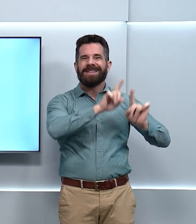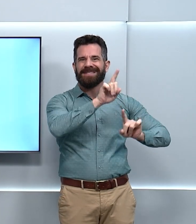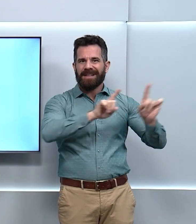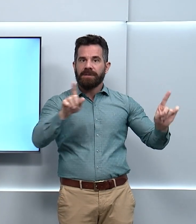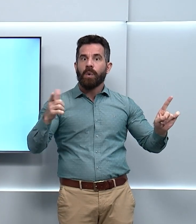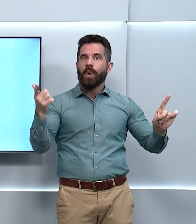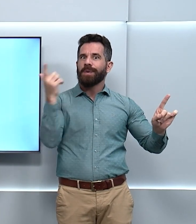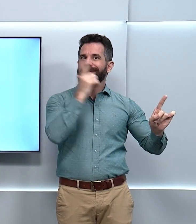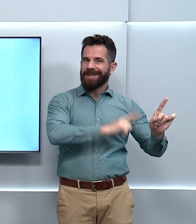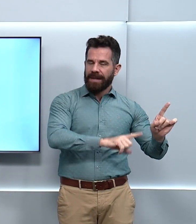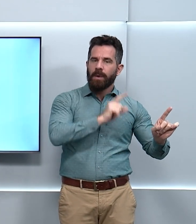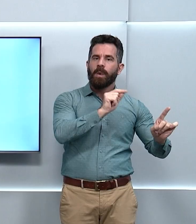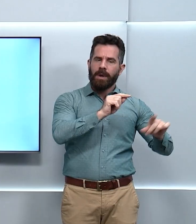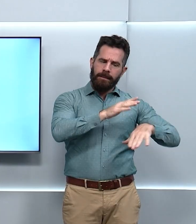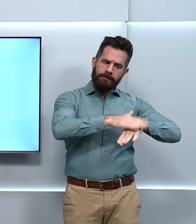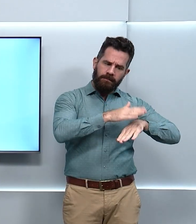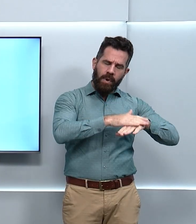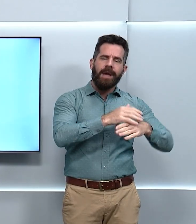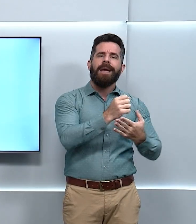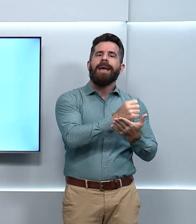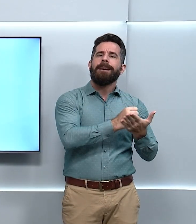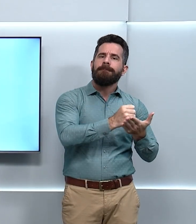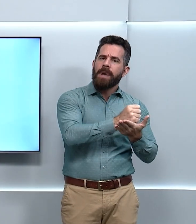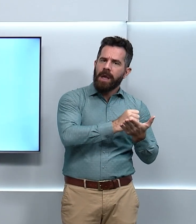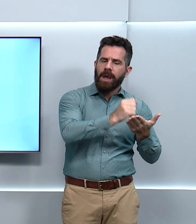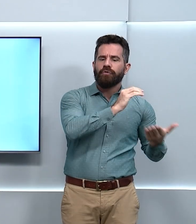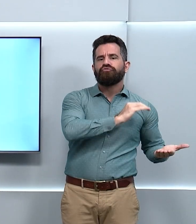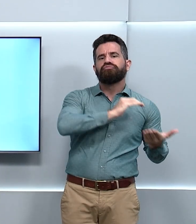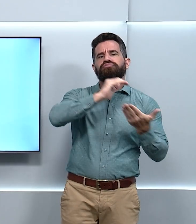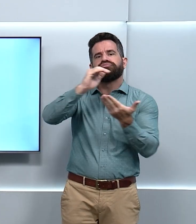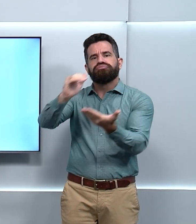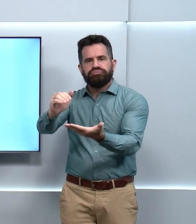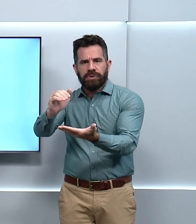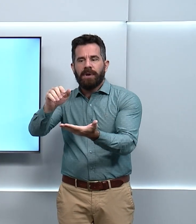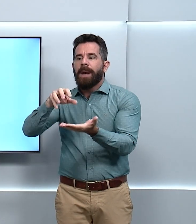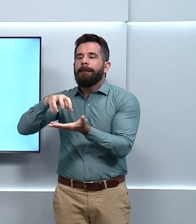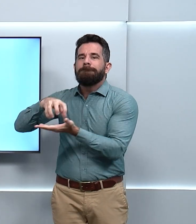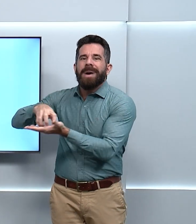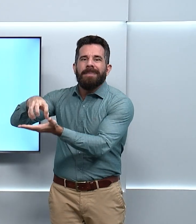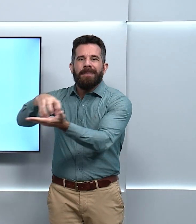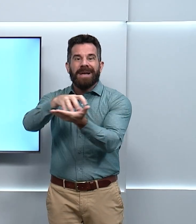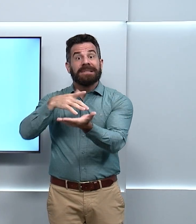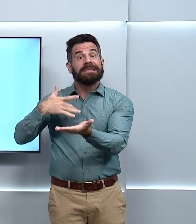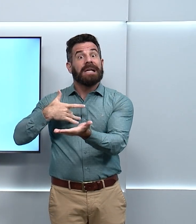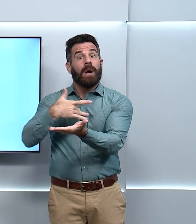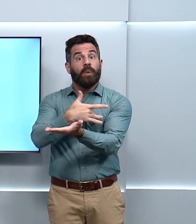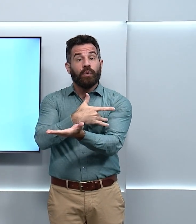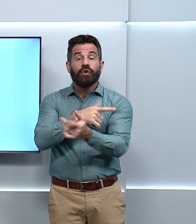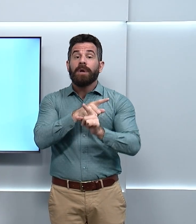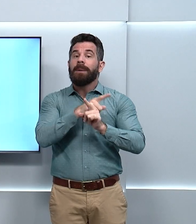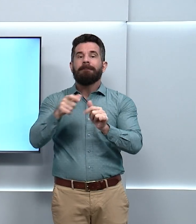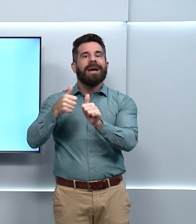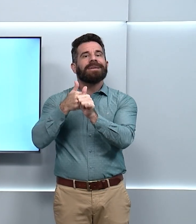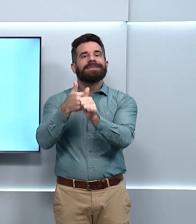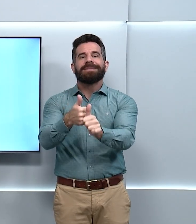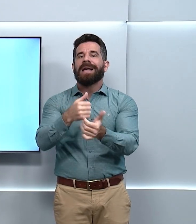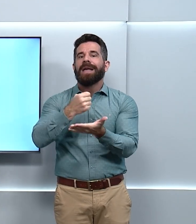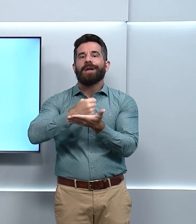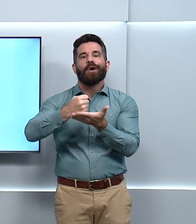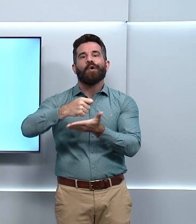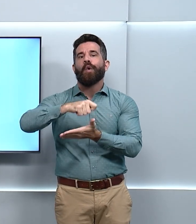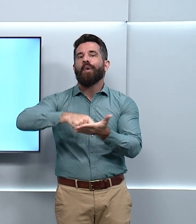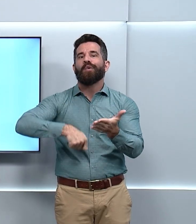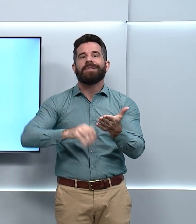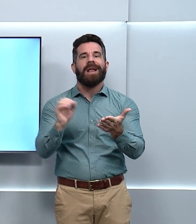e insumos para unidades de saúde do município, mas que não cumpriram os contratos. As